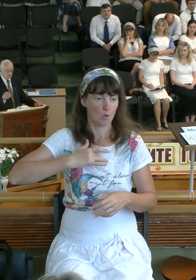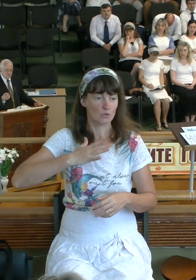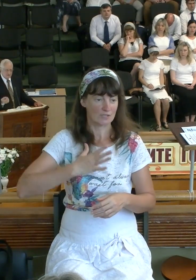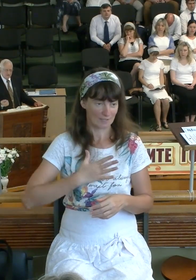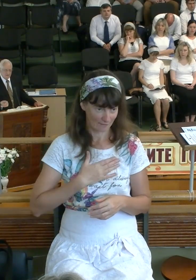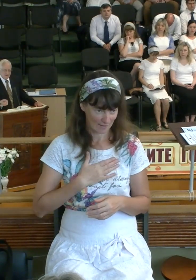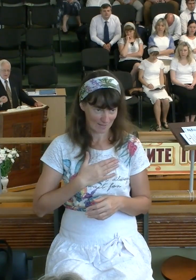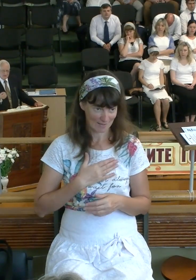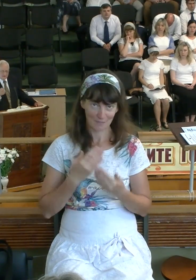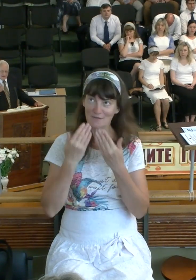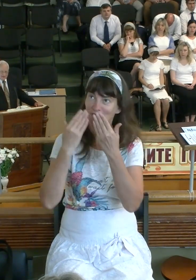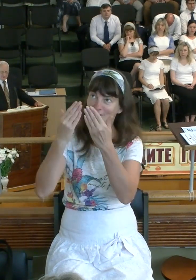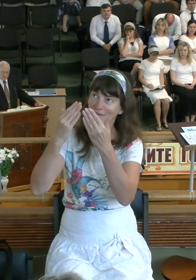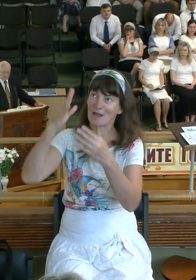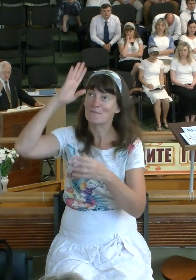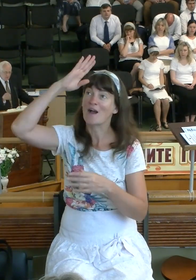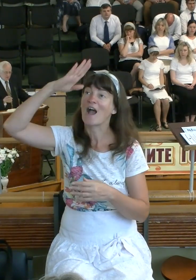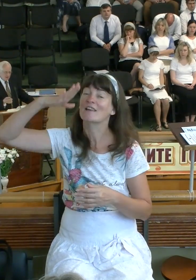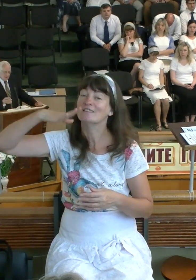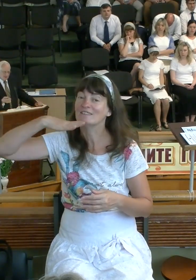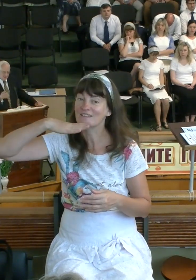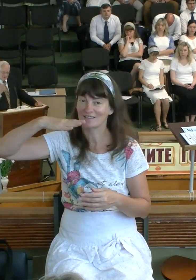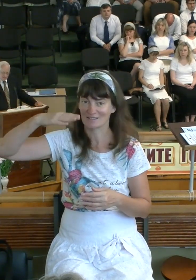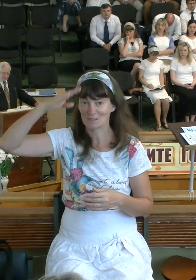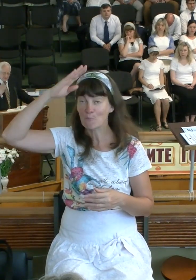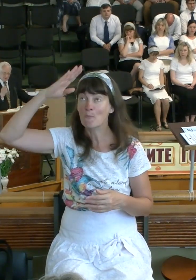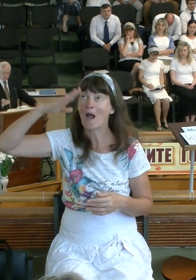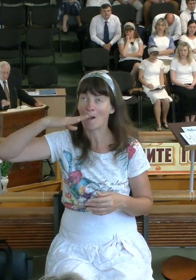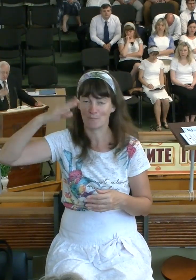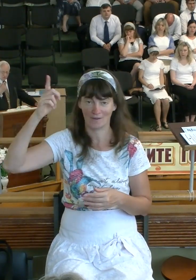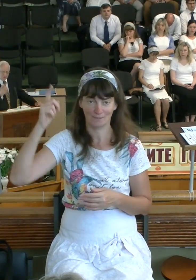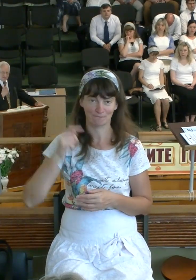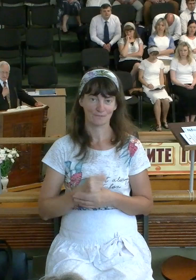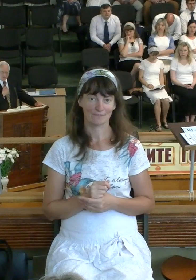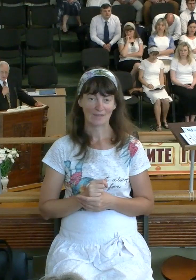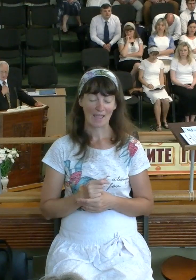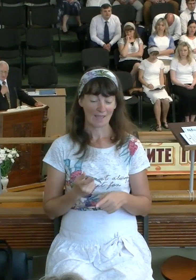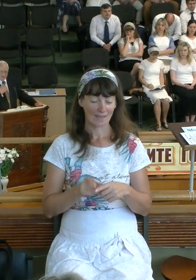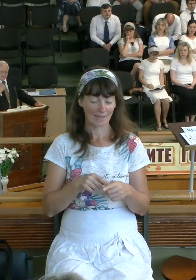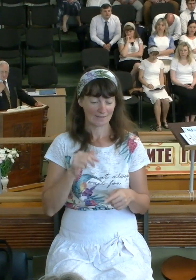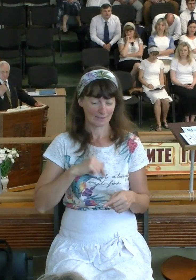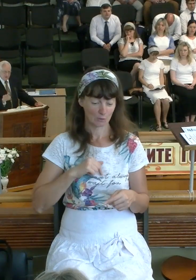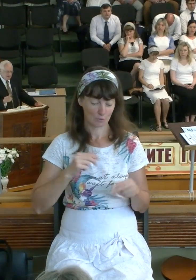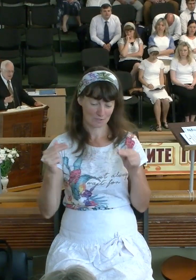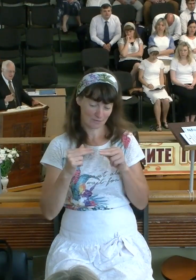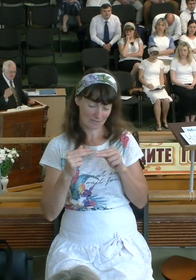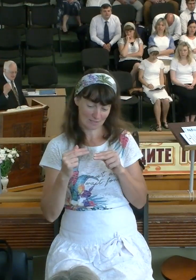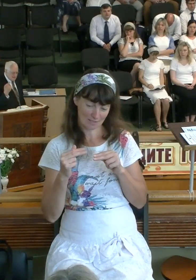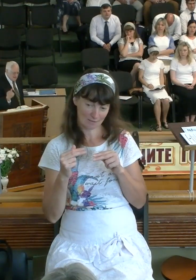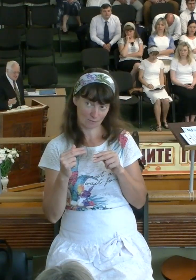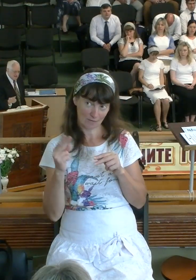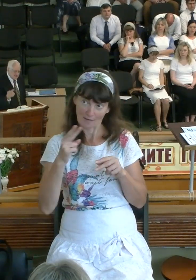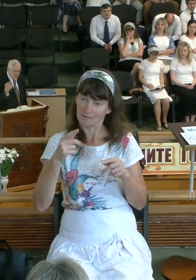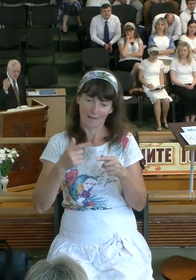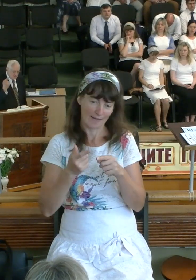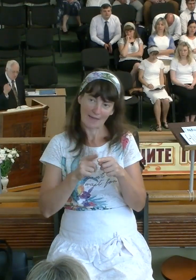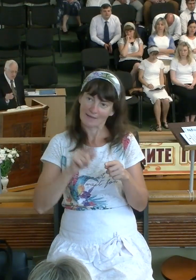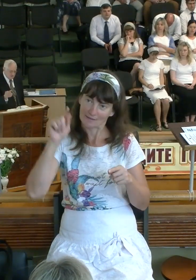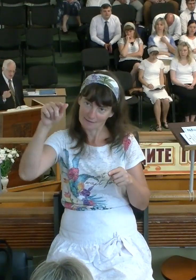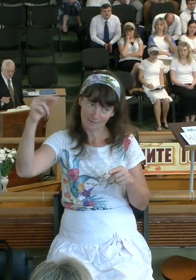взываемого Отче. Сей самый Дух свидетельствует Духу нашему, что мы